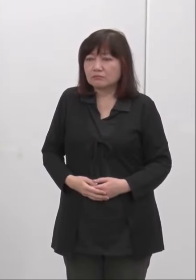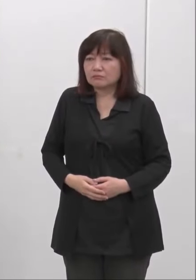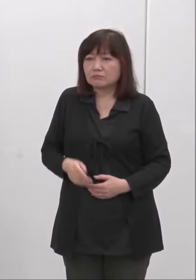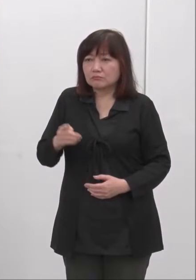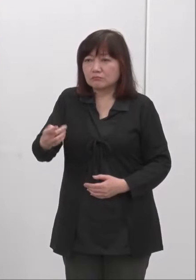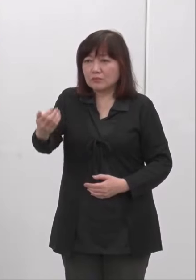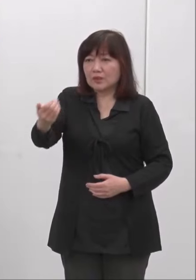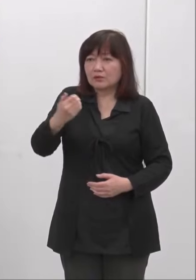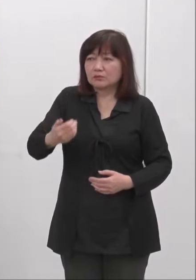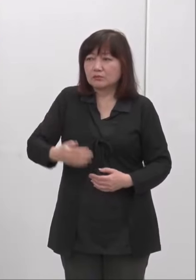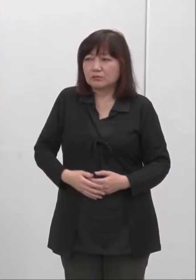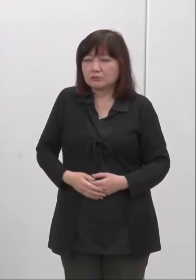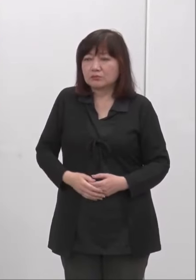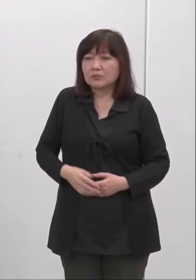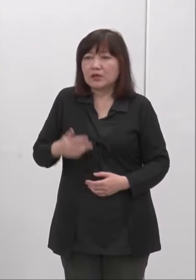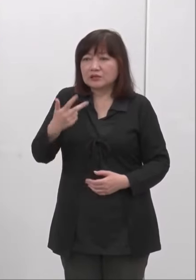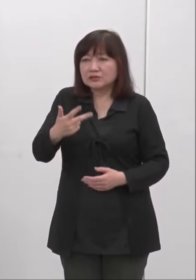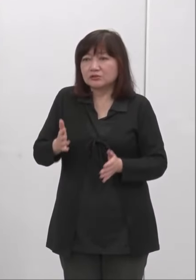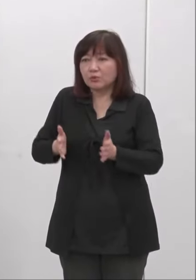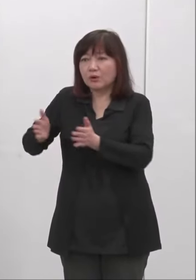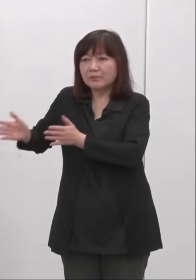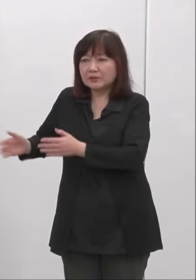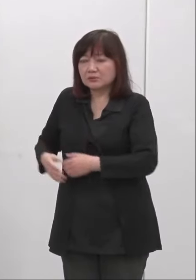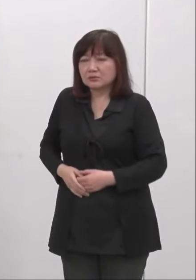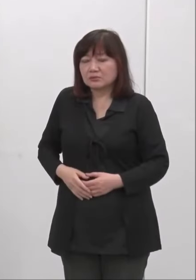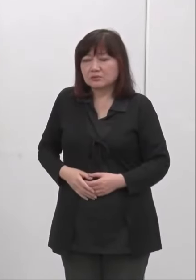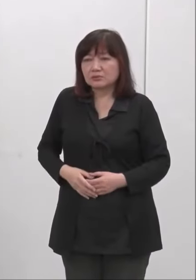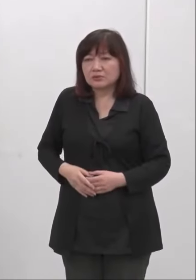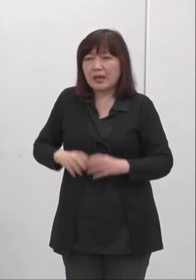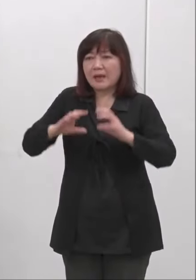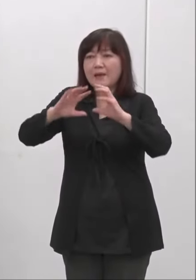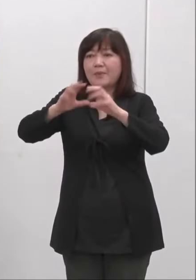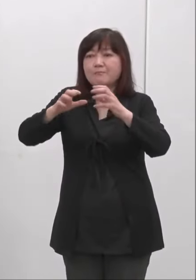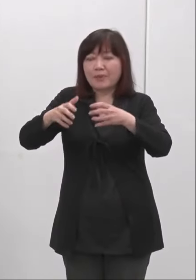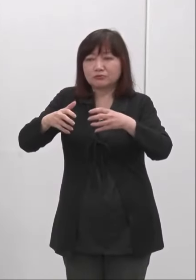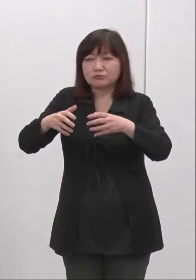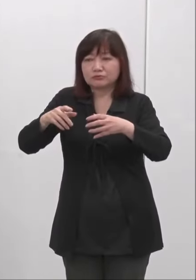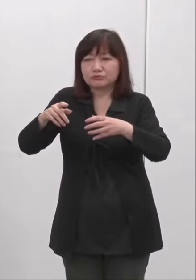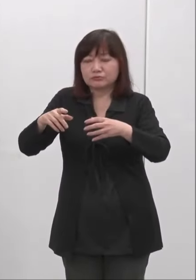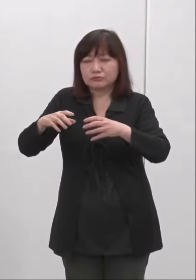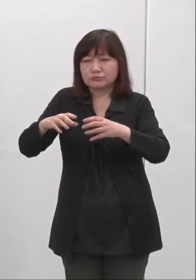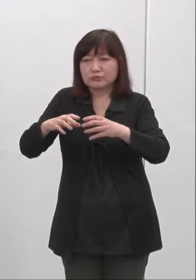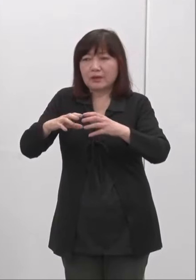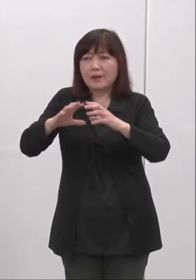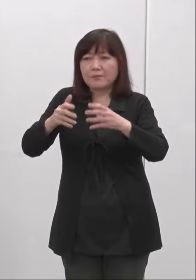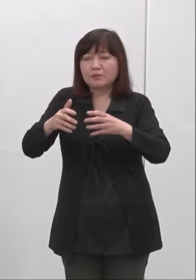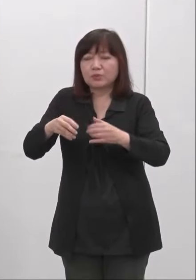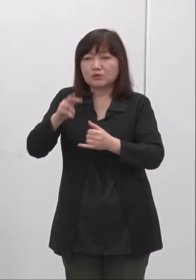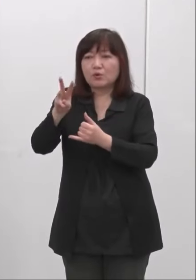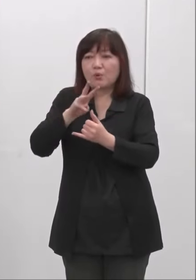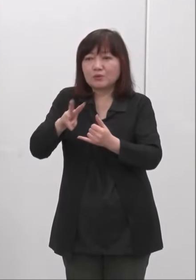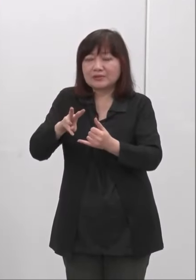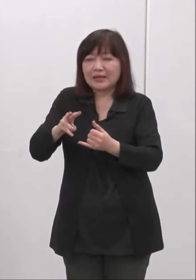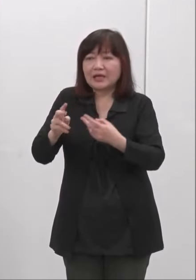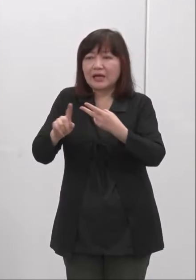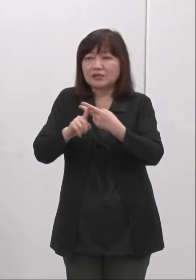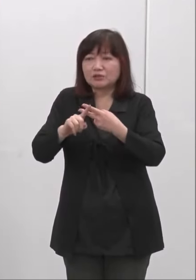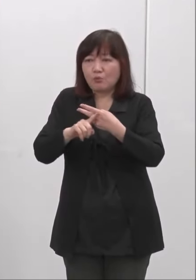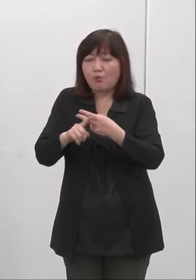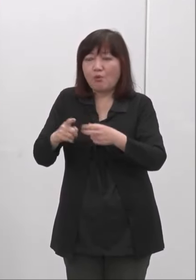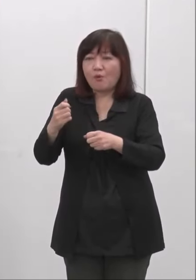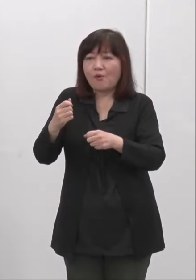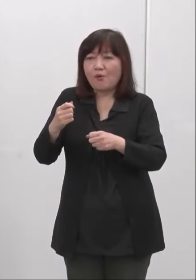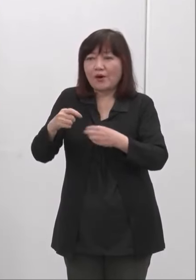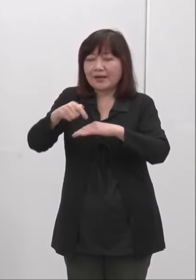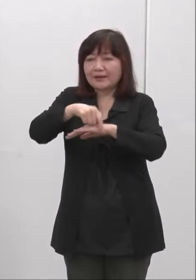ちょっと市とは離れるんですけれども、万博ですね、万博の防災基本計画が昨年の